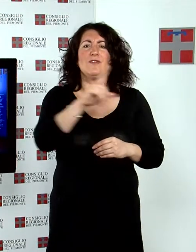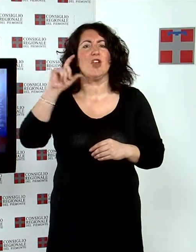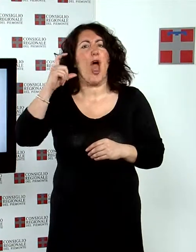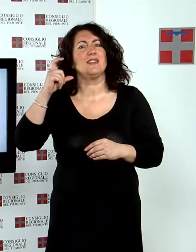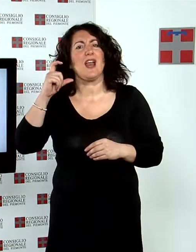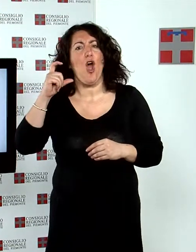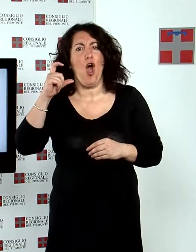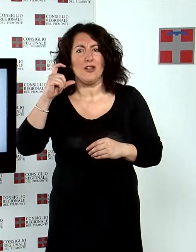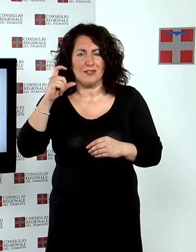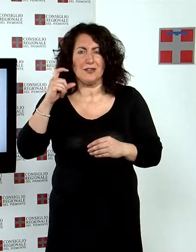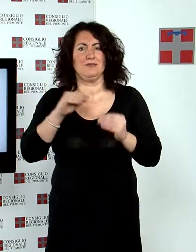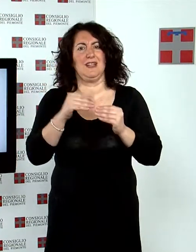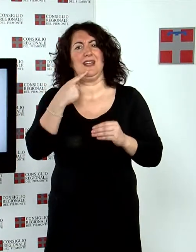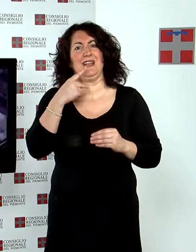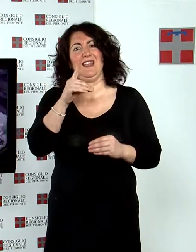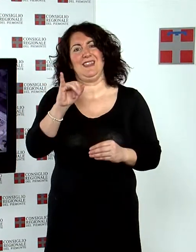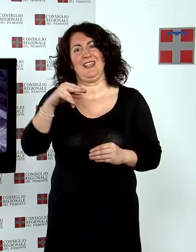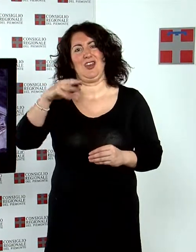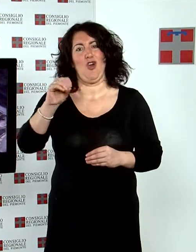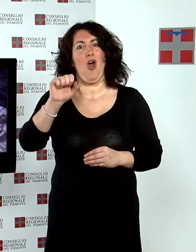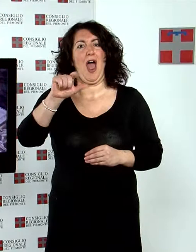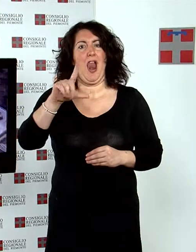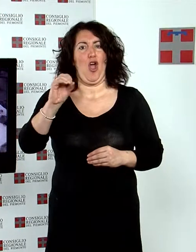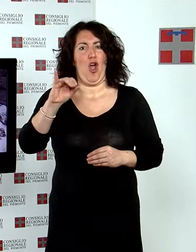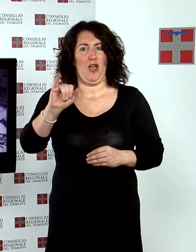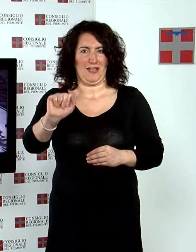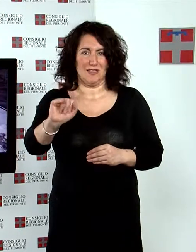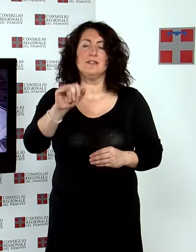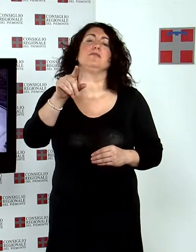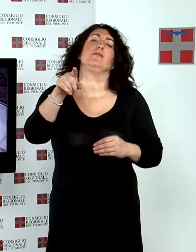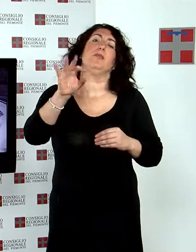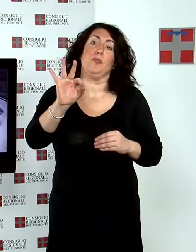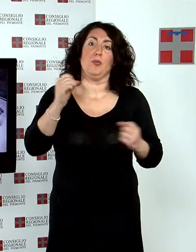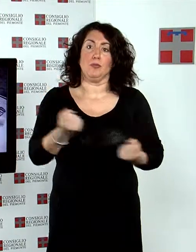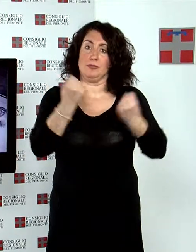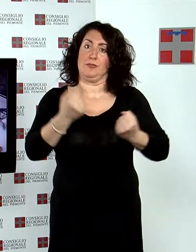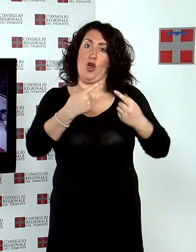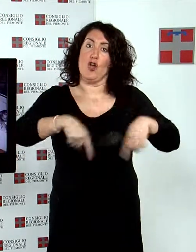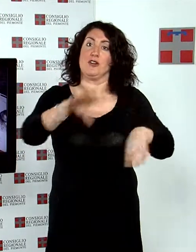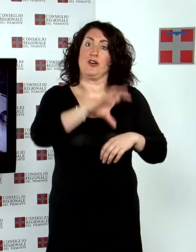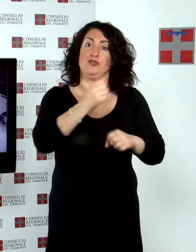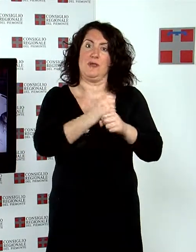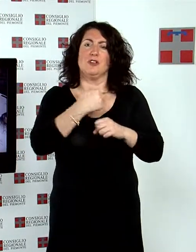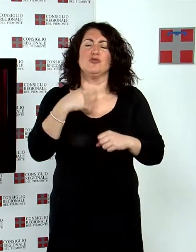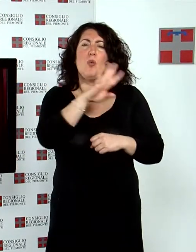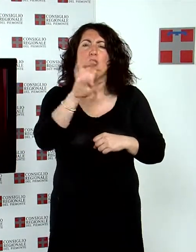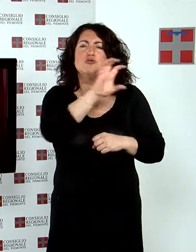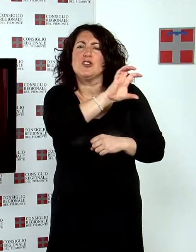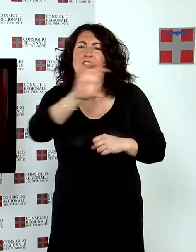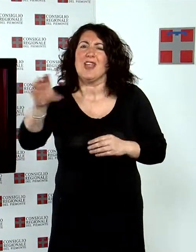Dino Aloi. L'allestimento itinerante, promosso dal Consiglio regionale del Piemonte, propone più di 400 vignette satiriche uscite dalla matita di